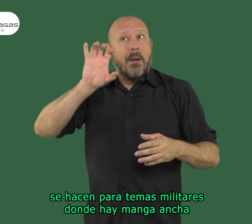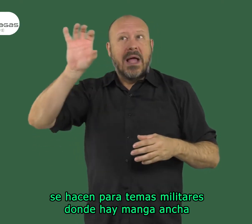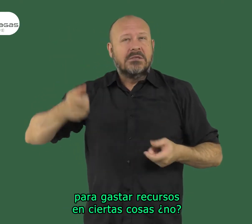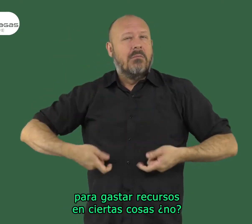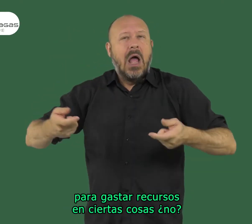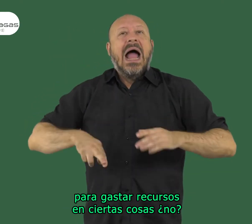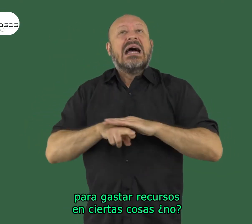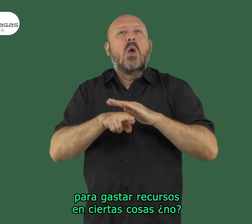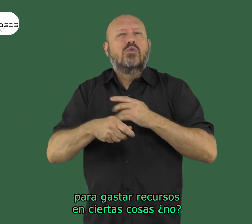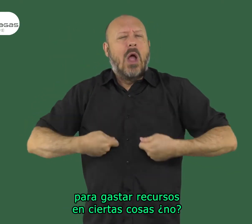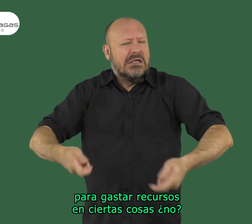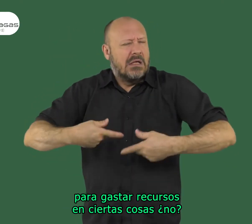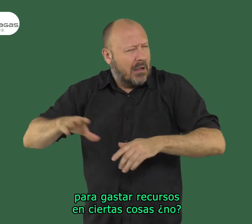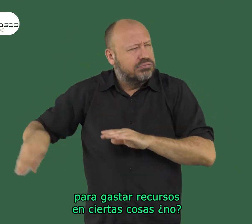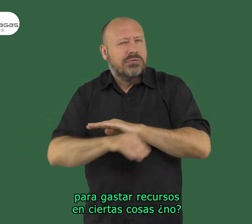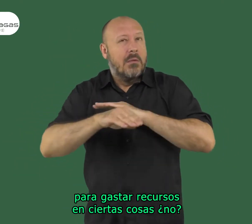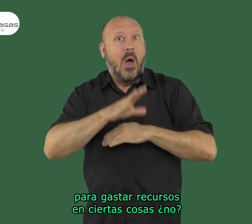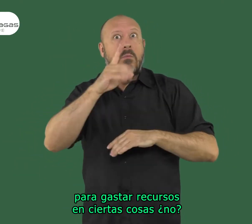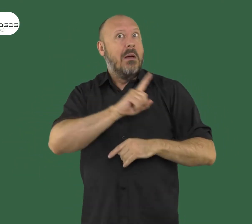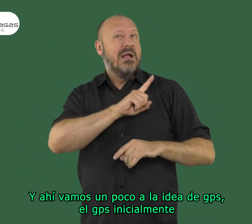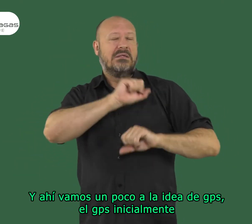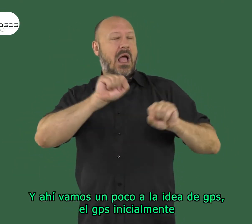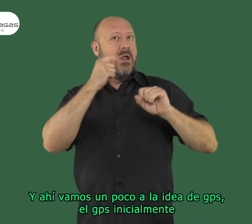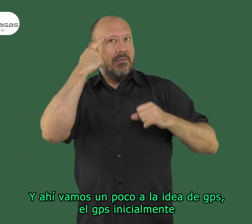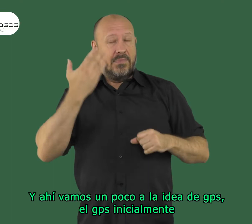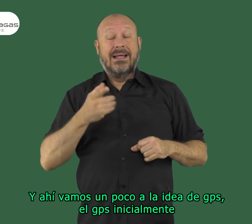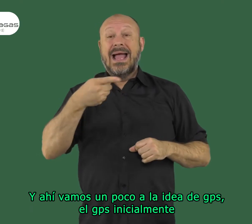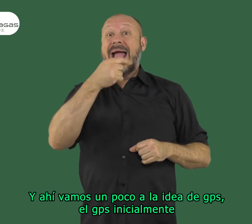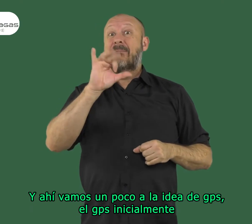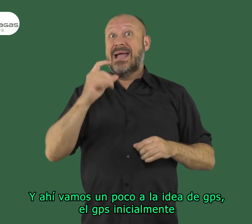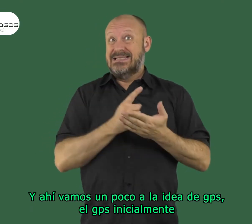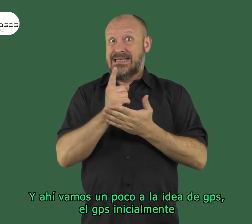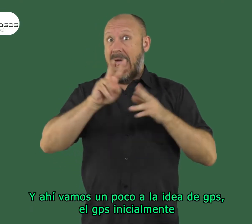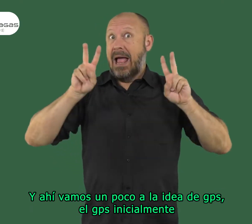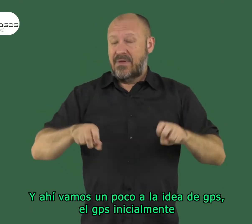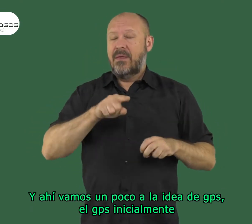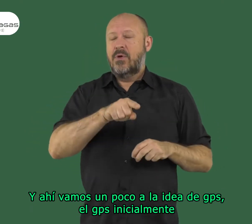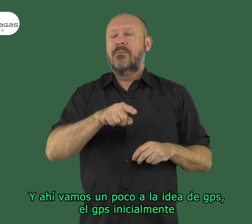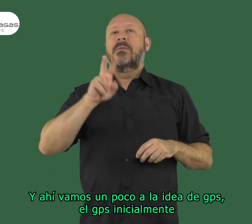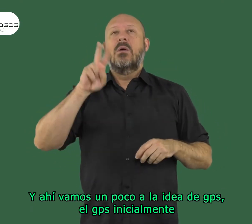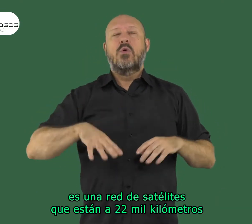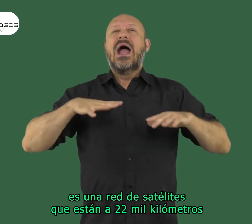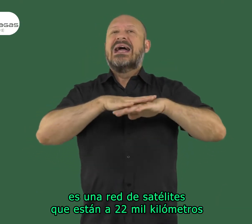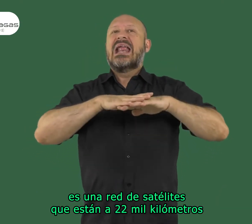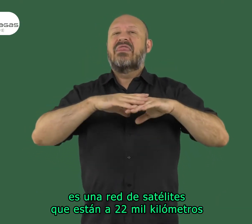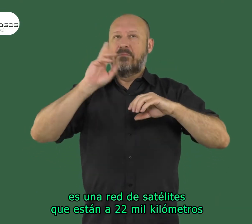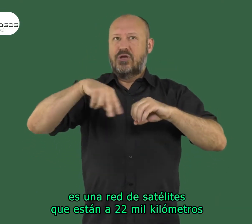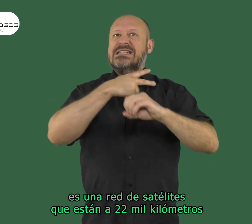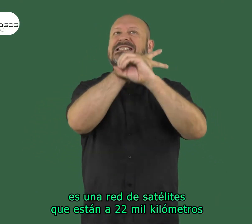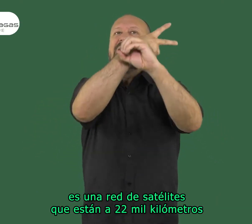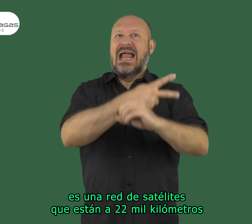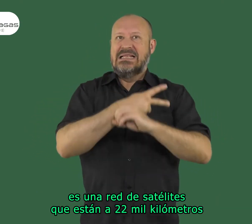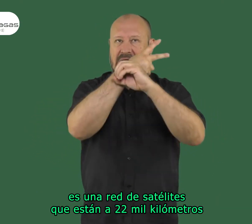manga ancha para gastar recursos en ciertas cosas, ¿no? Y ahí vamos un poco a la idea de GPS. La GPS inicialmente es una red